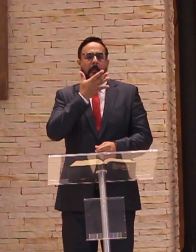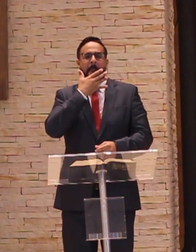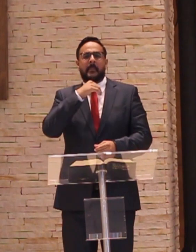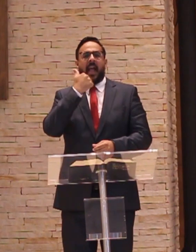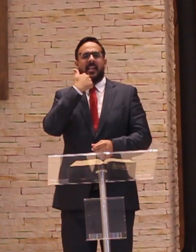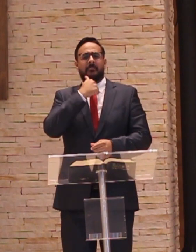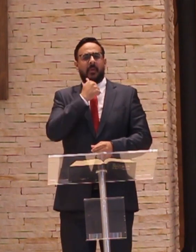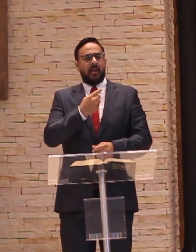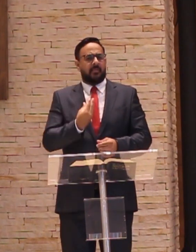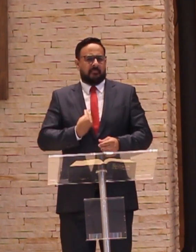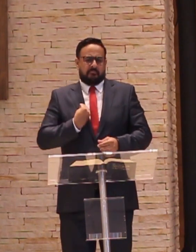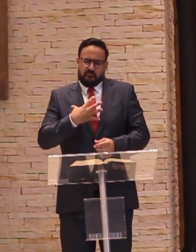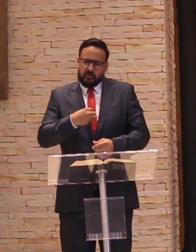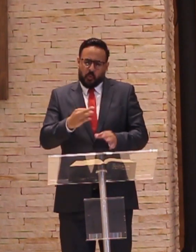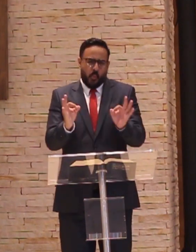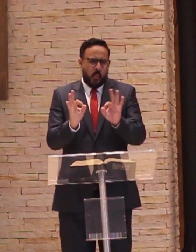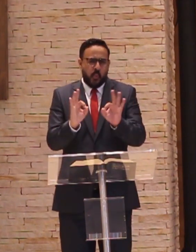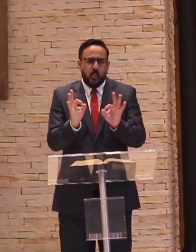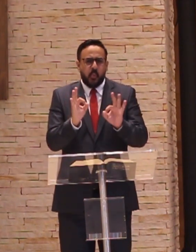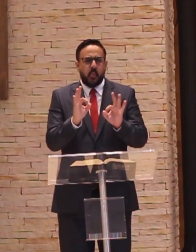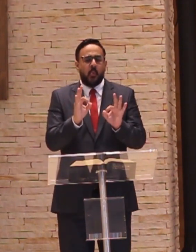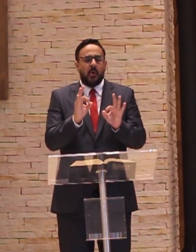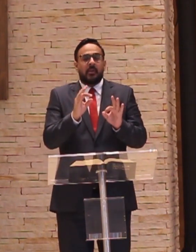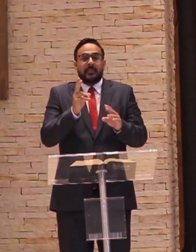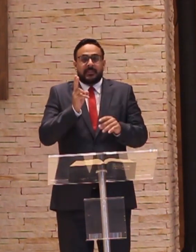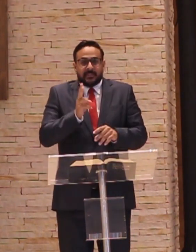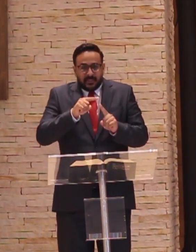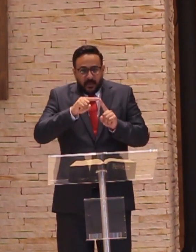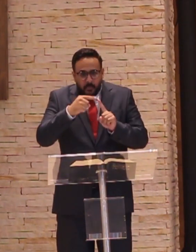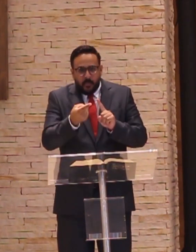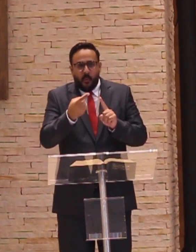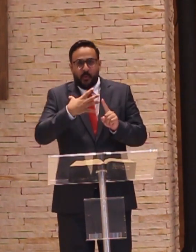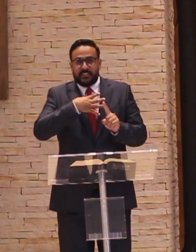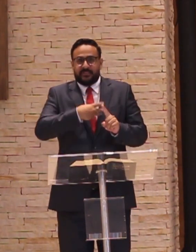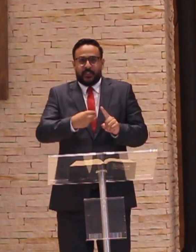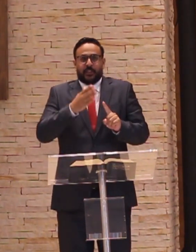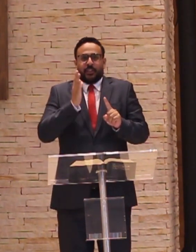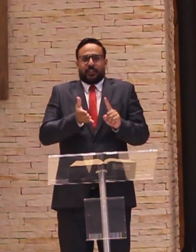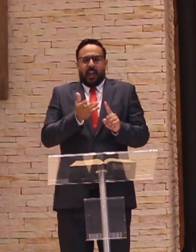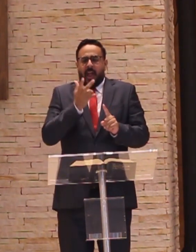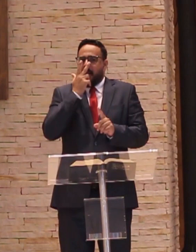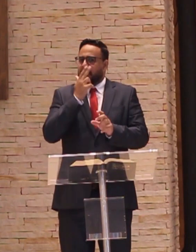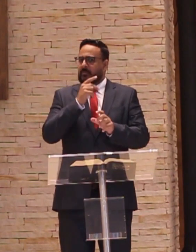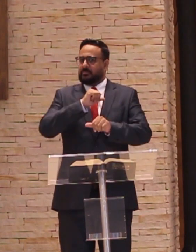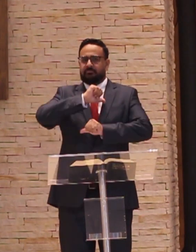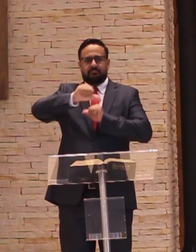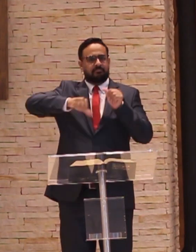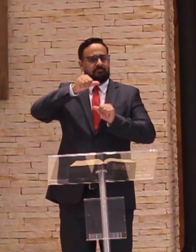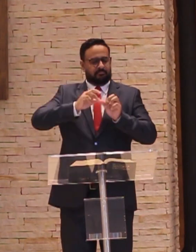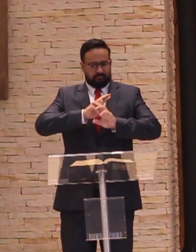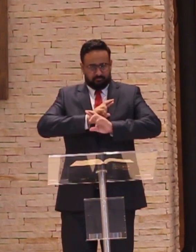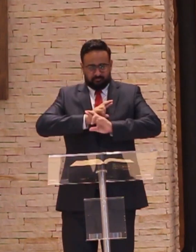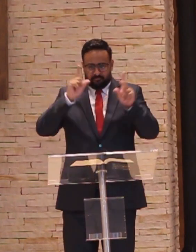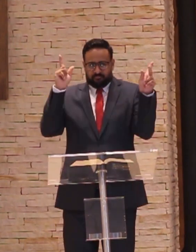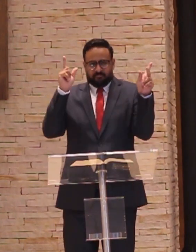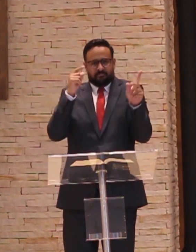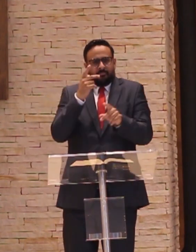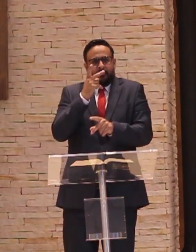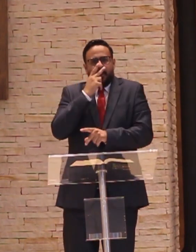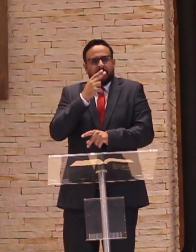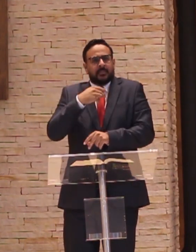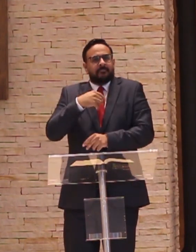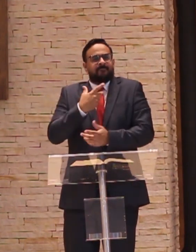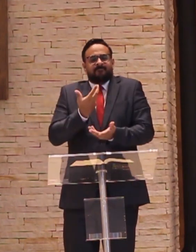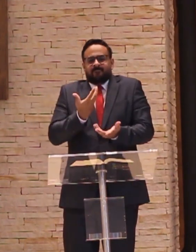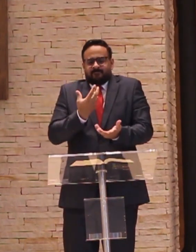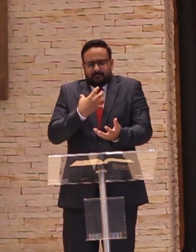para que a vida dessas pessoas sejam modificadas. Quando você não tem filho, a sua vida é uma coisa. Depois que você se torna pai ou se